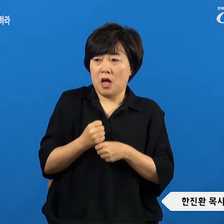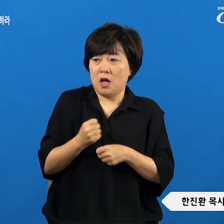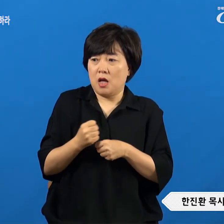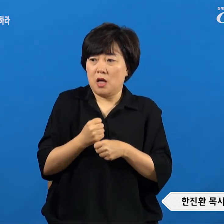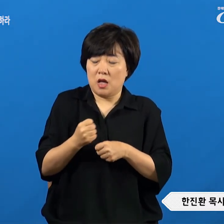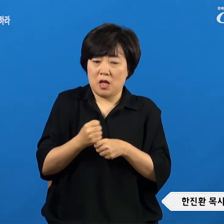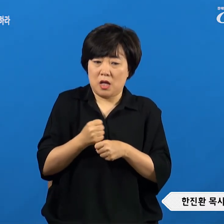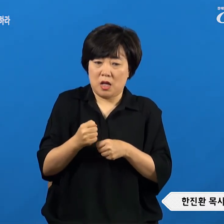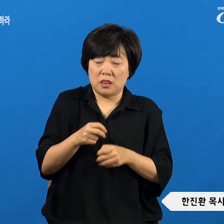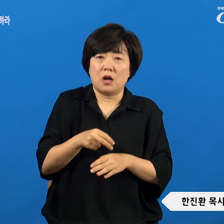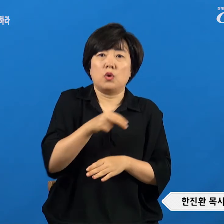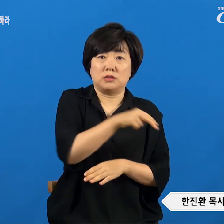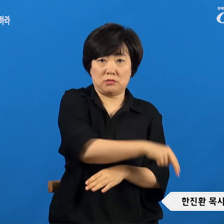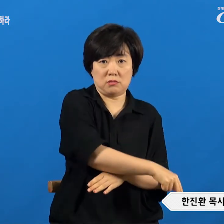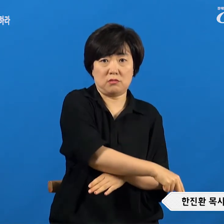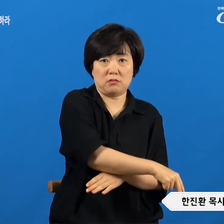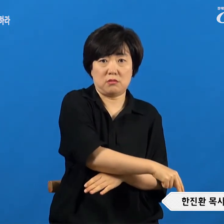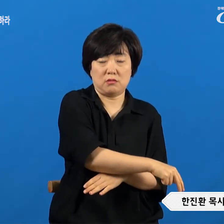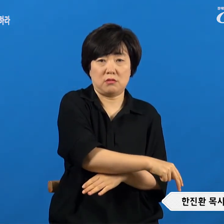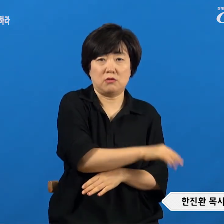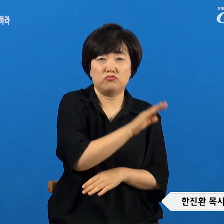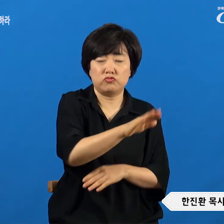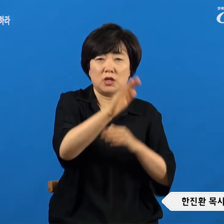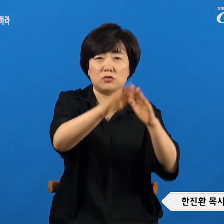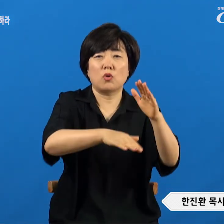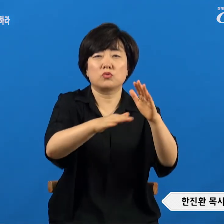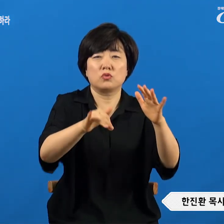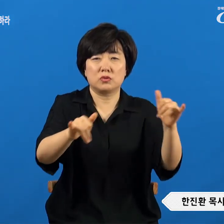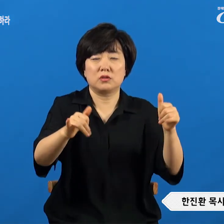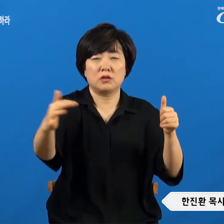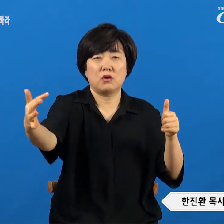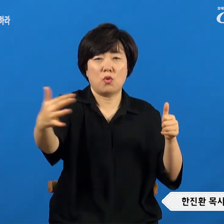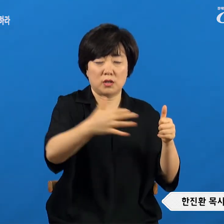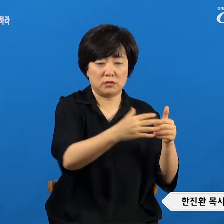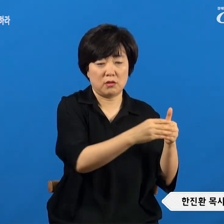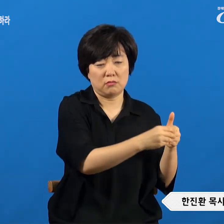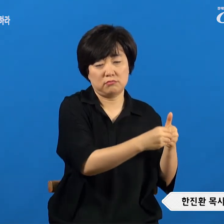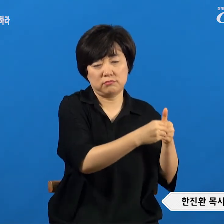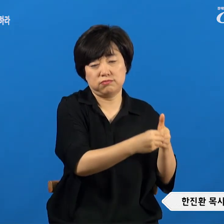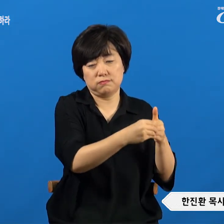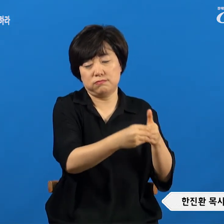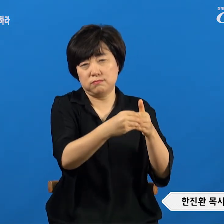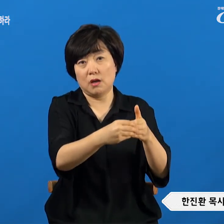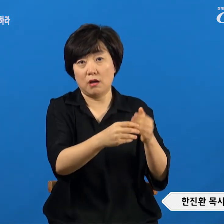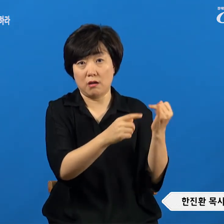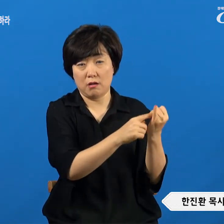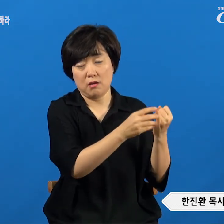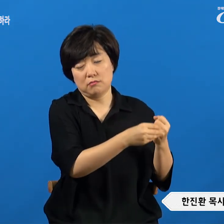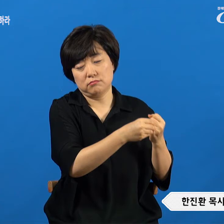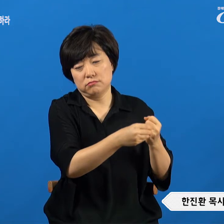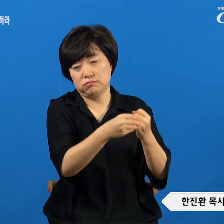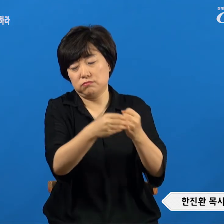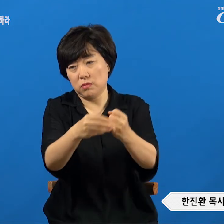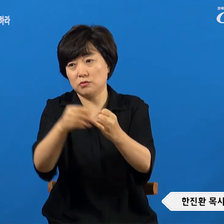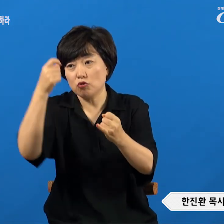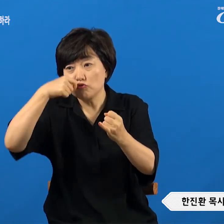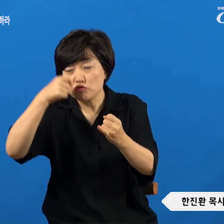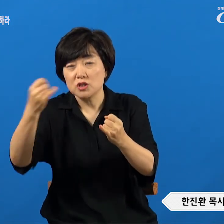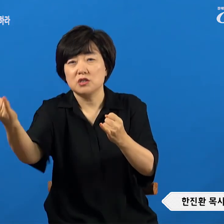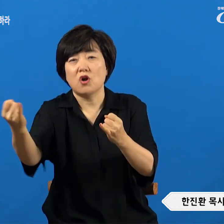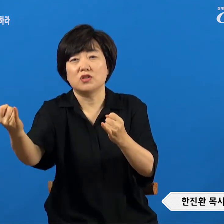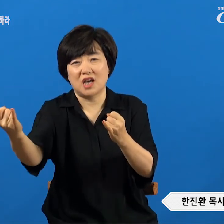내려와 버렸습니다. 그랬더니 성도들이 오더니 자기를 데리고 울고 있는 그 여자분에게로 데리고